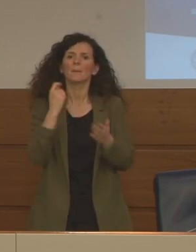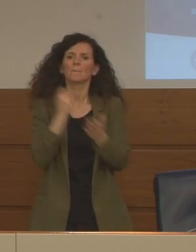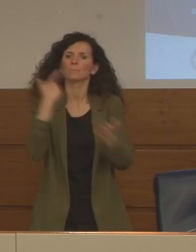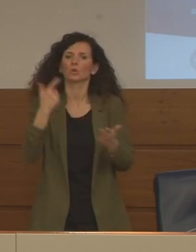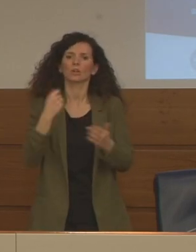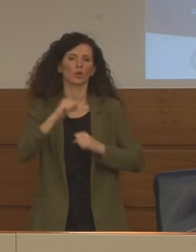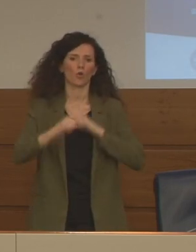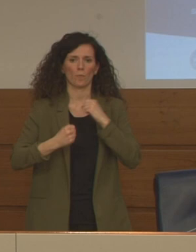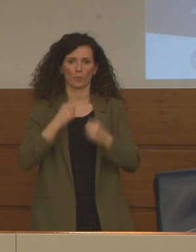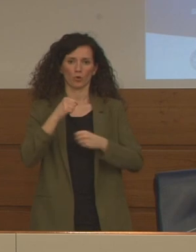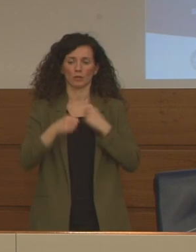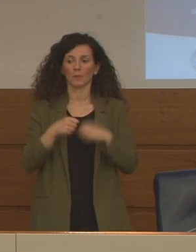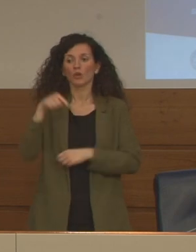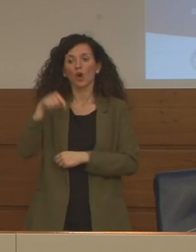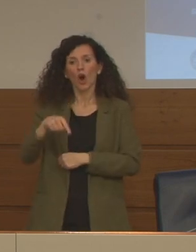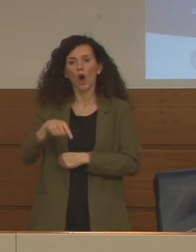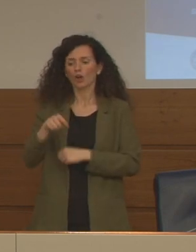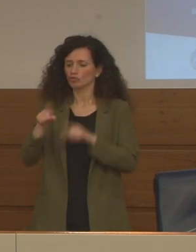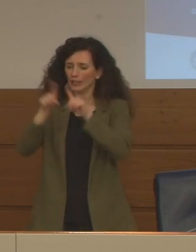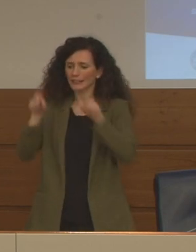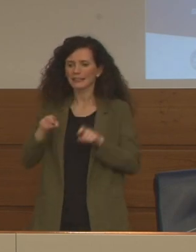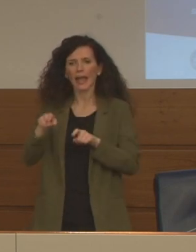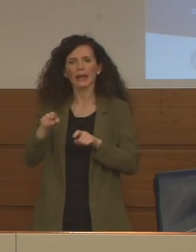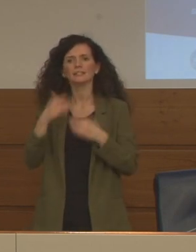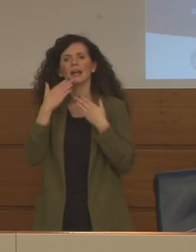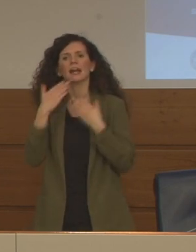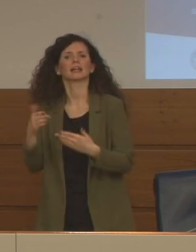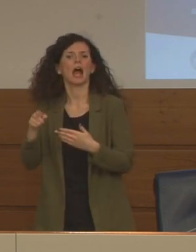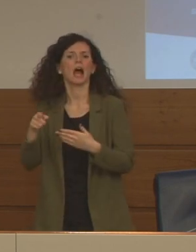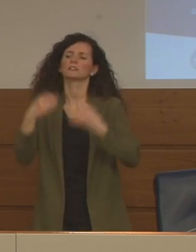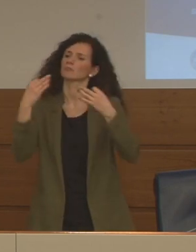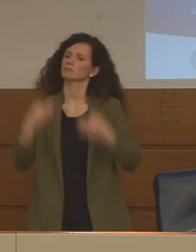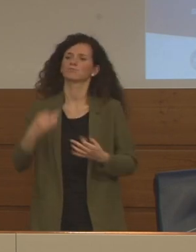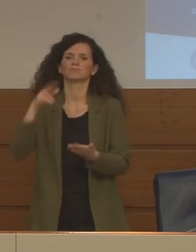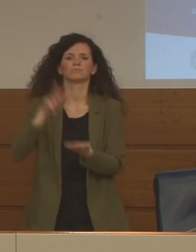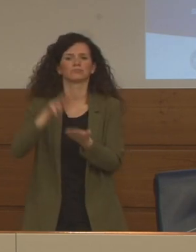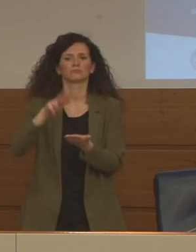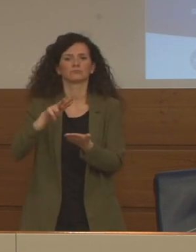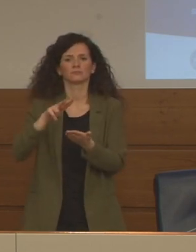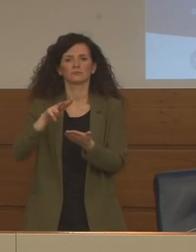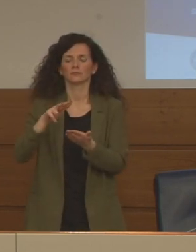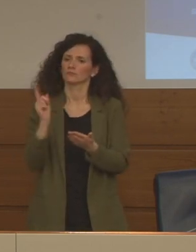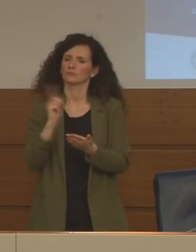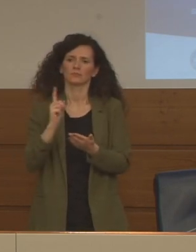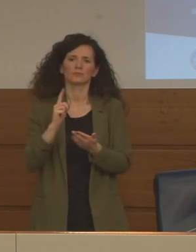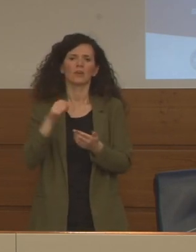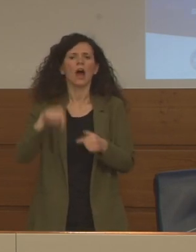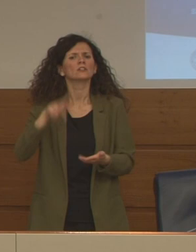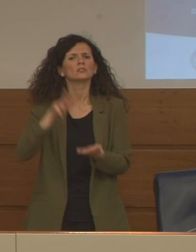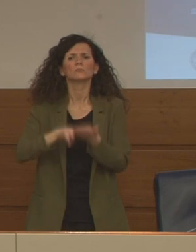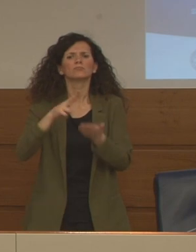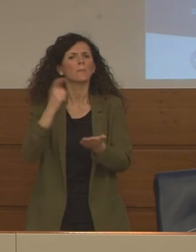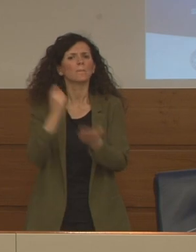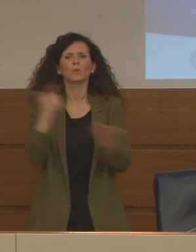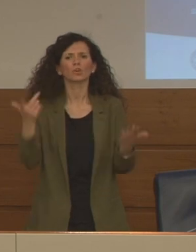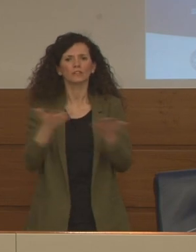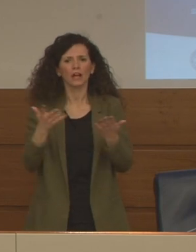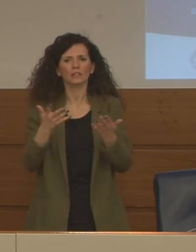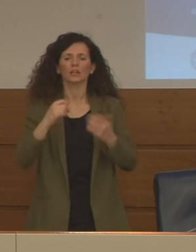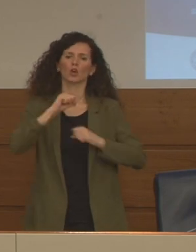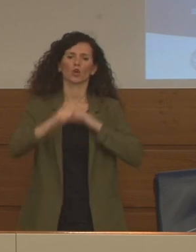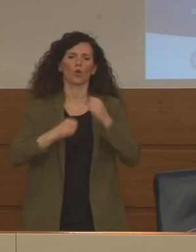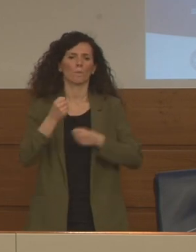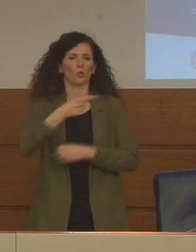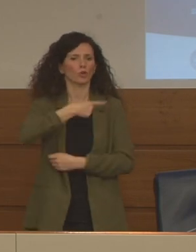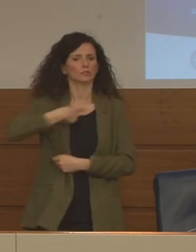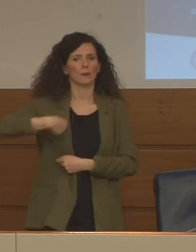decisiva il testo oggi l'arma decisiva in questo momento sono i nostri comportamenti ripeto i test